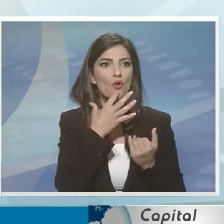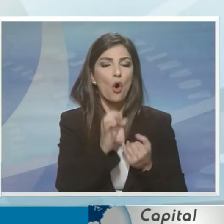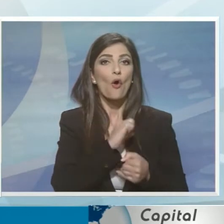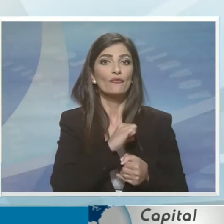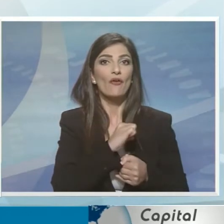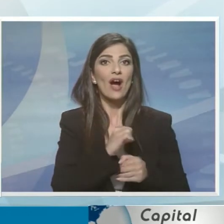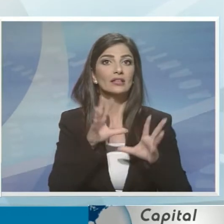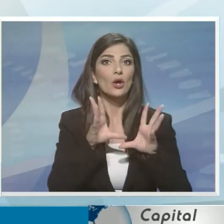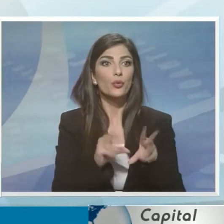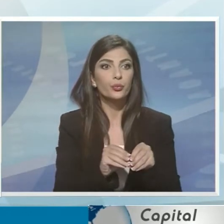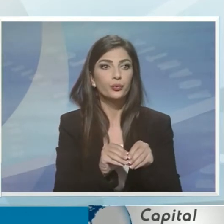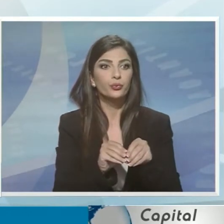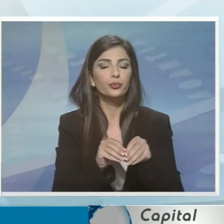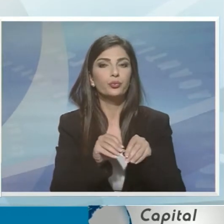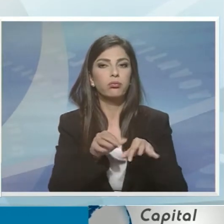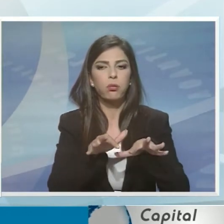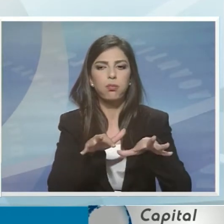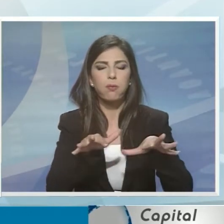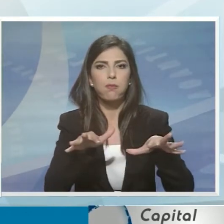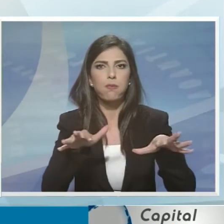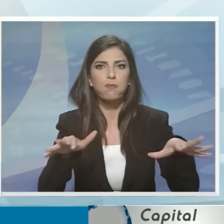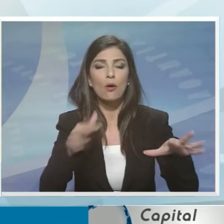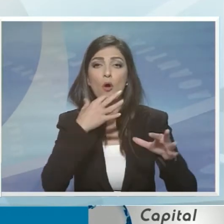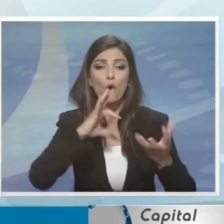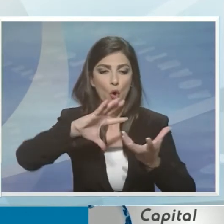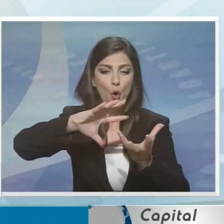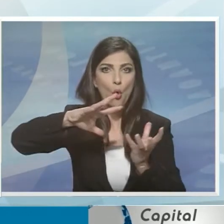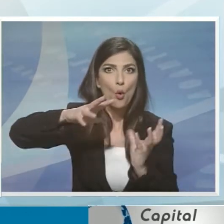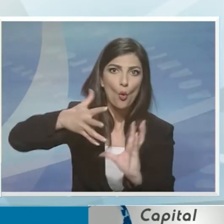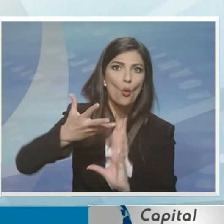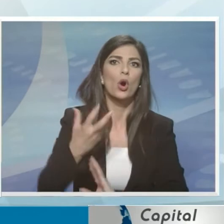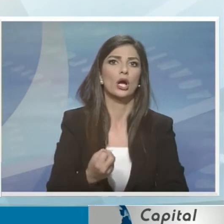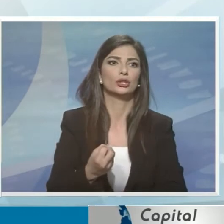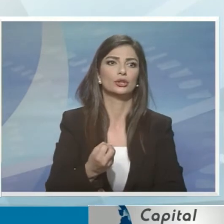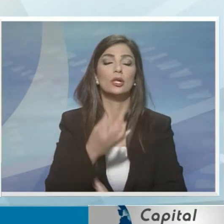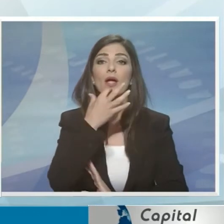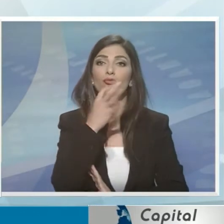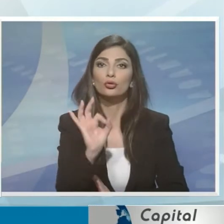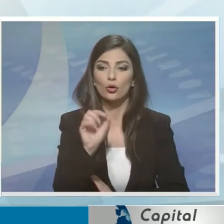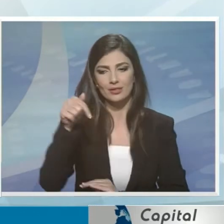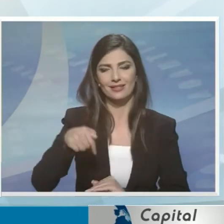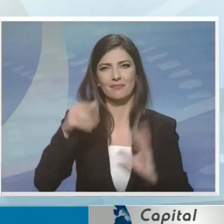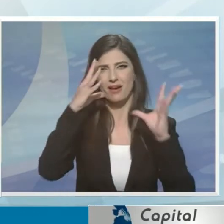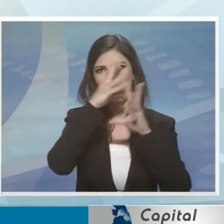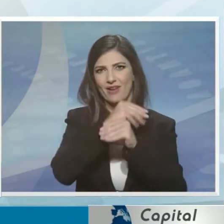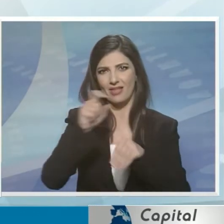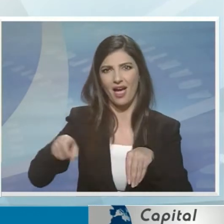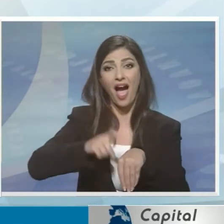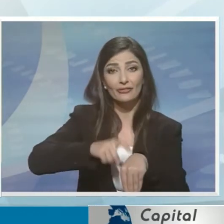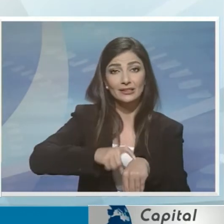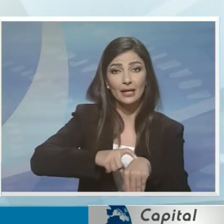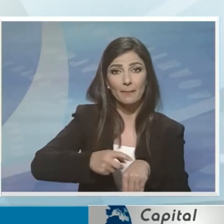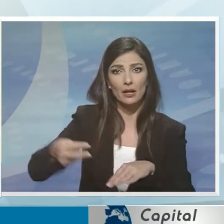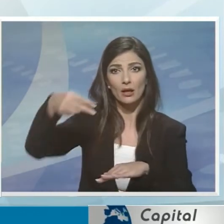πλήττει αδιακρίτως το σύνολο της ανθρωπότητας. Για τούτο και αποφθήναμε απόψε σε όλους, στον κάθε